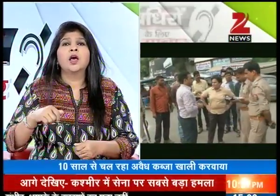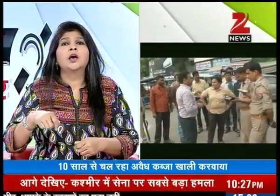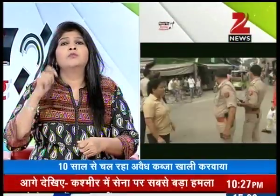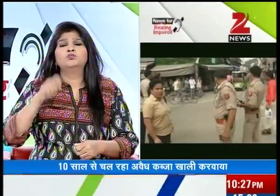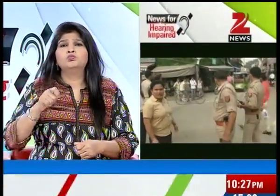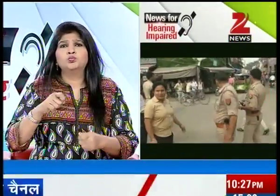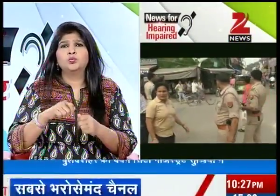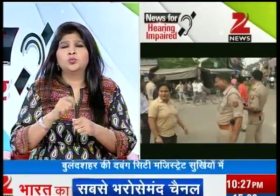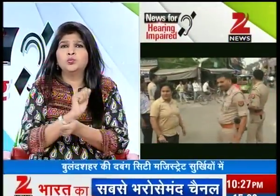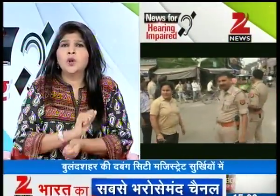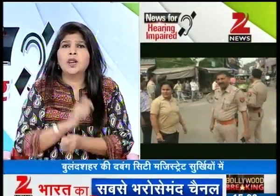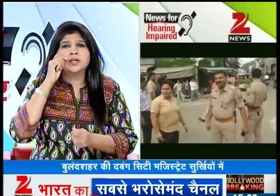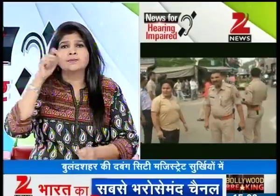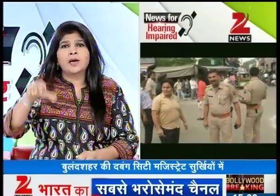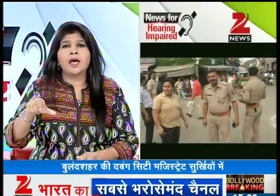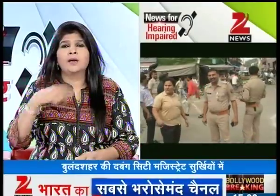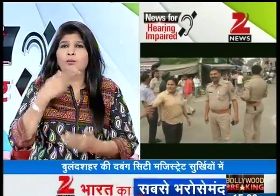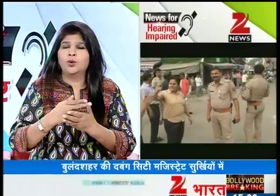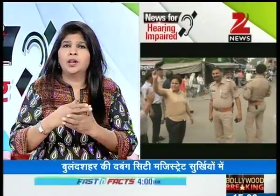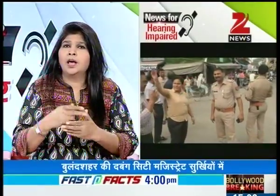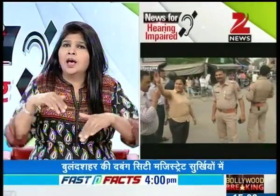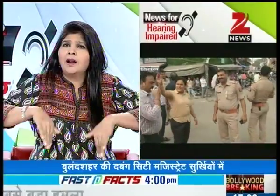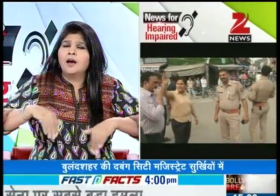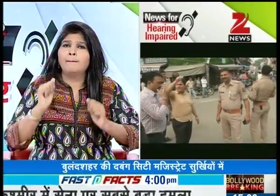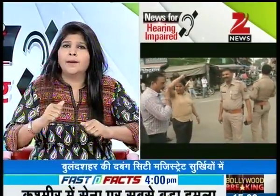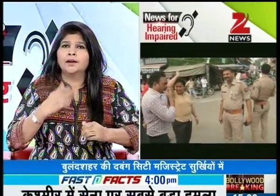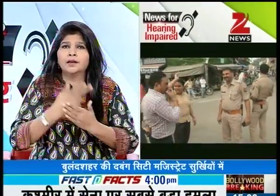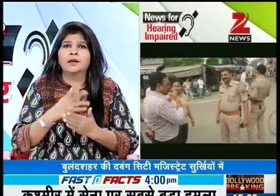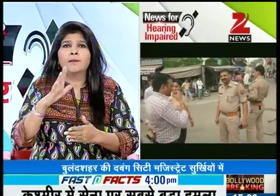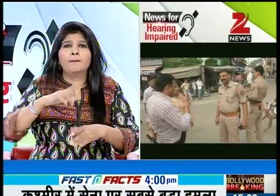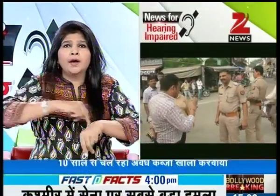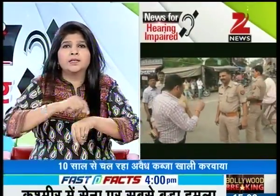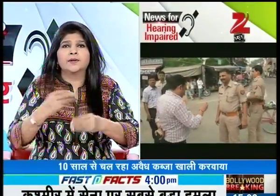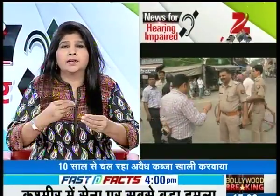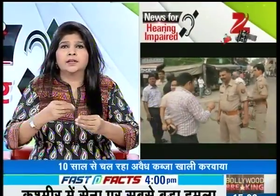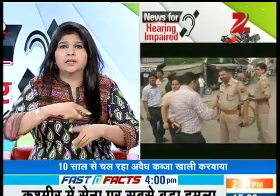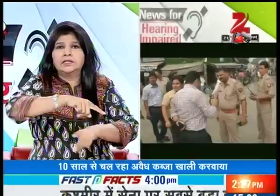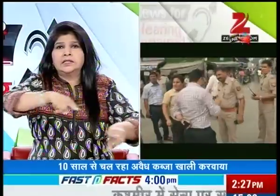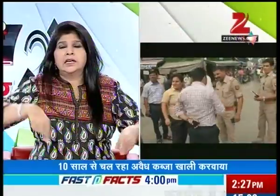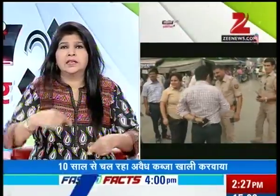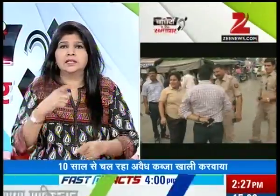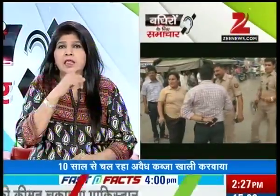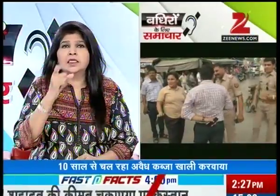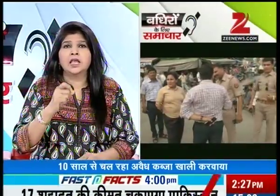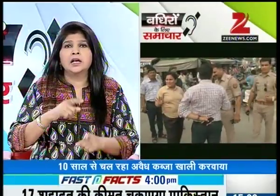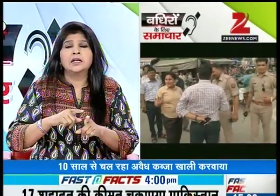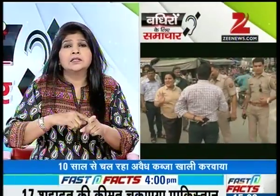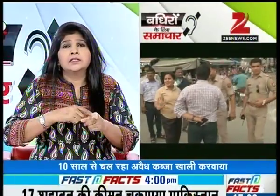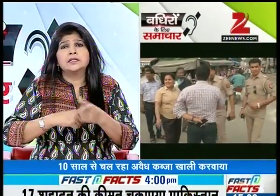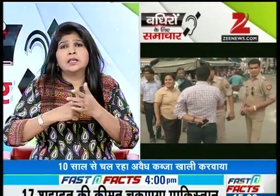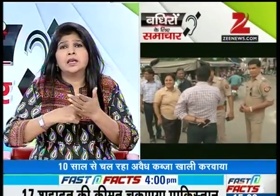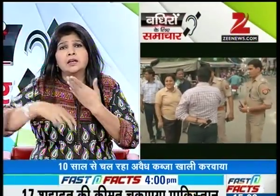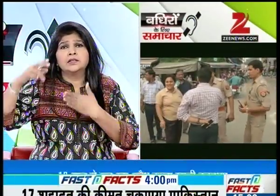पुलिस वालों की क्लास लगा दी। महज 5 मिनट के अंदर जेल की जमीन पर 10 साल से चल